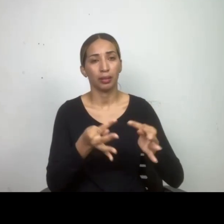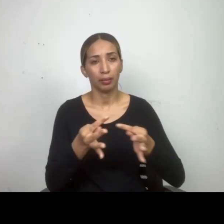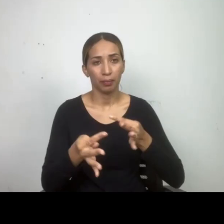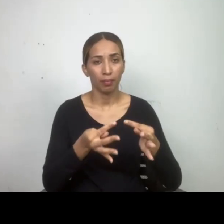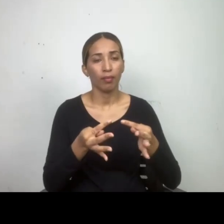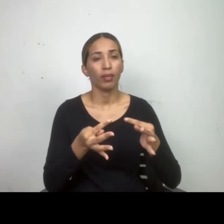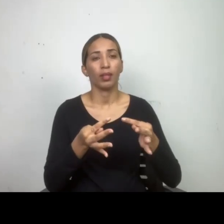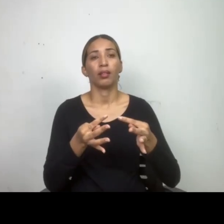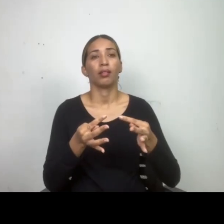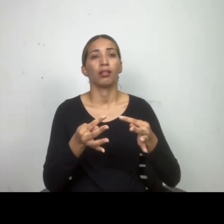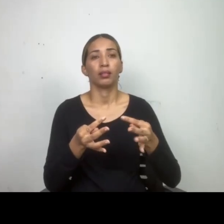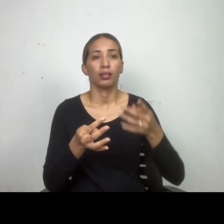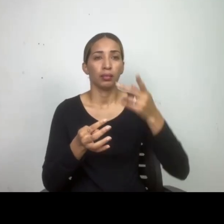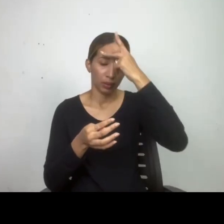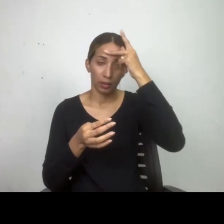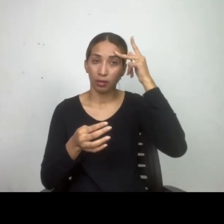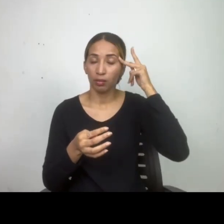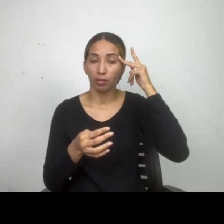mental, né?